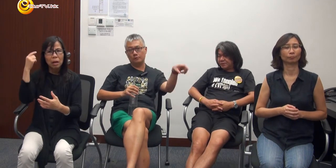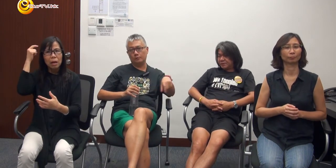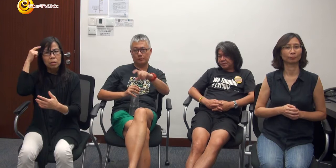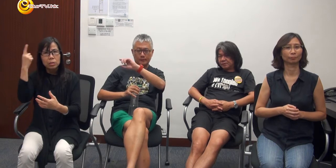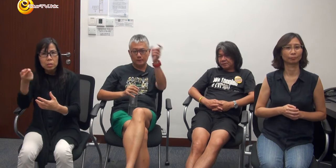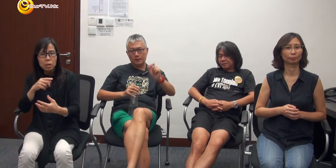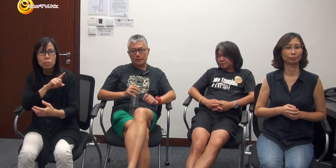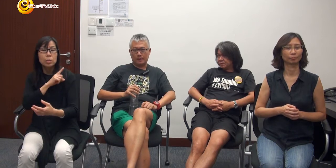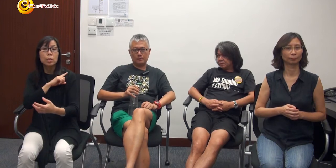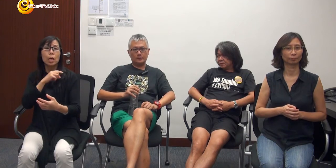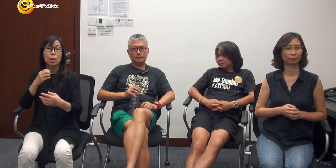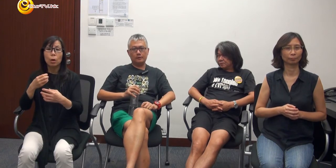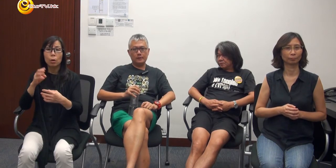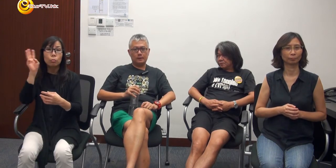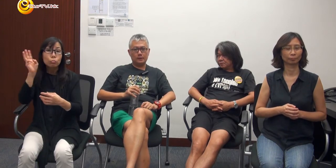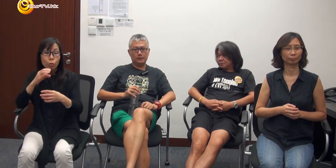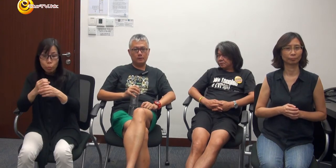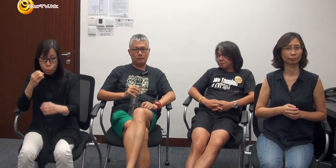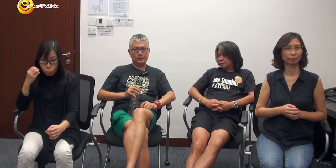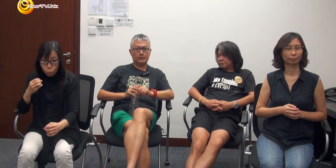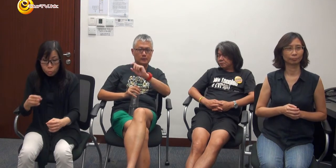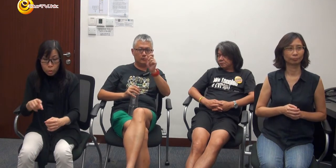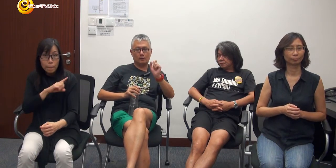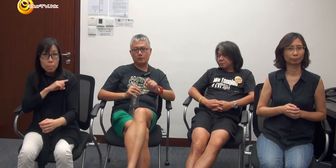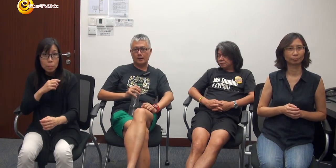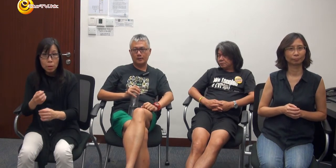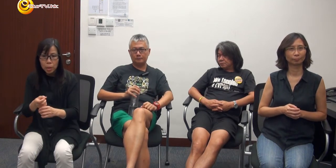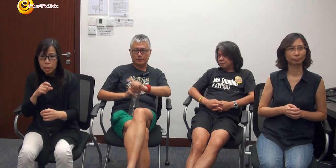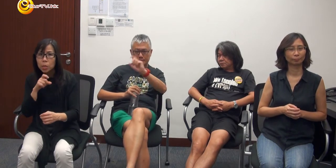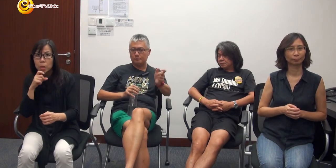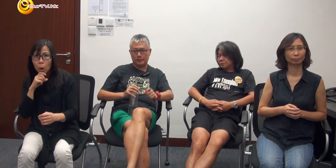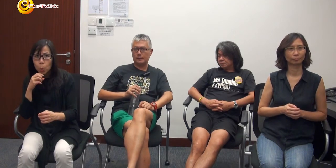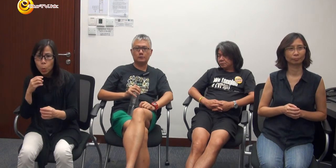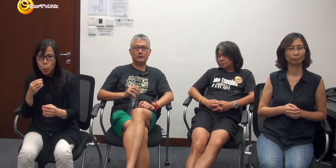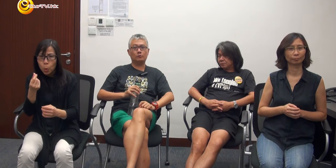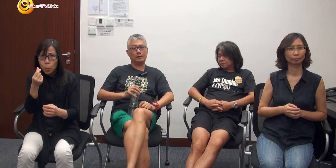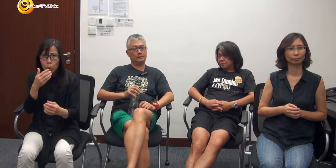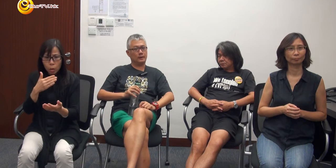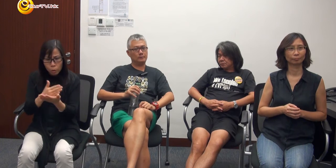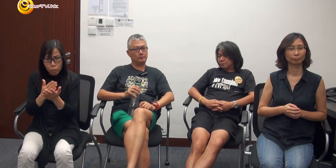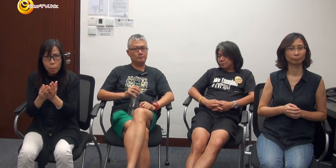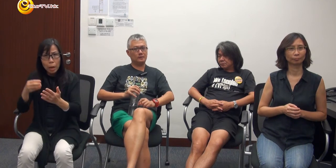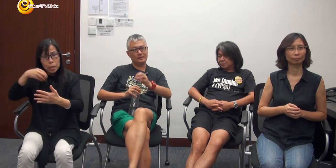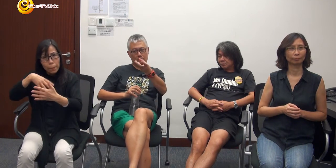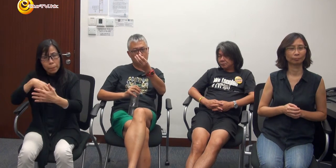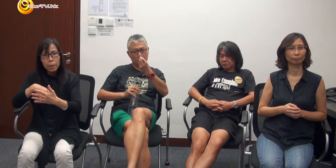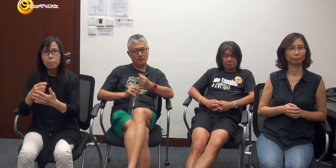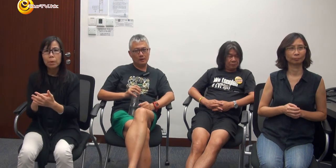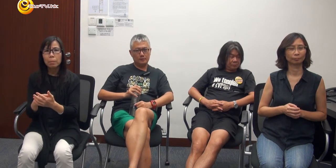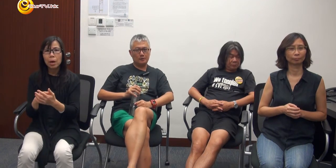管本身，其實個質料已經有一啲異樣或者有啲異狀嘅話，咁其實好明顯你啲水亦都會有問題嘛。未必真係嗰、那個即係嗰個